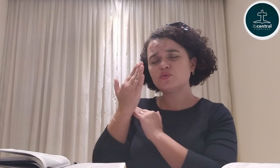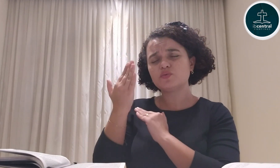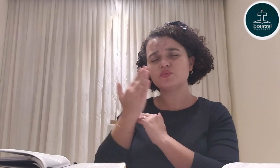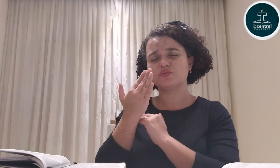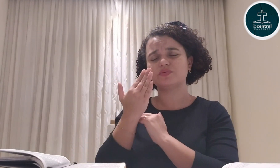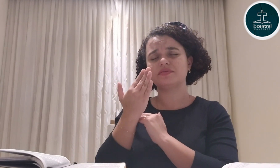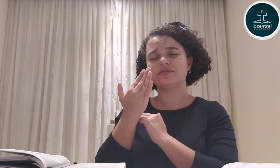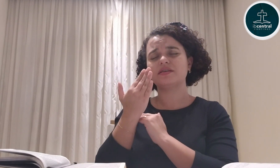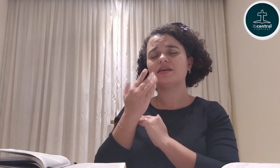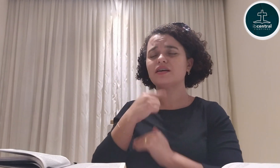Senhor.